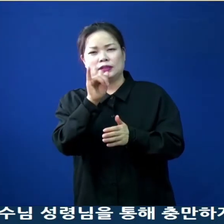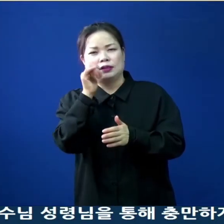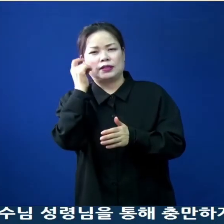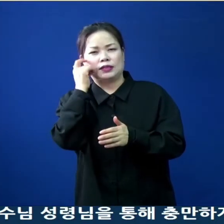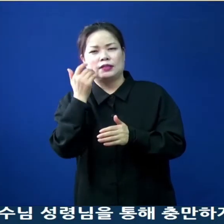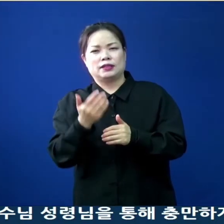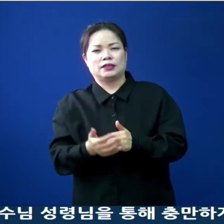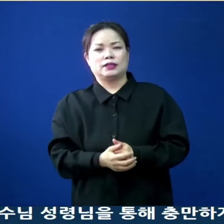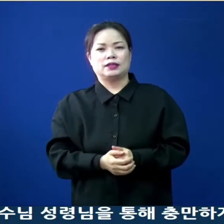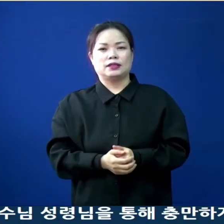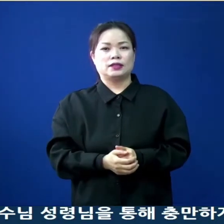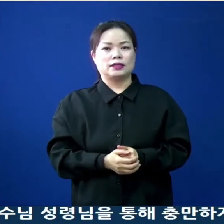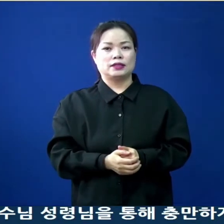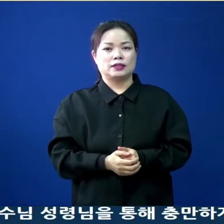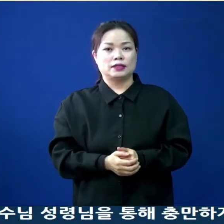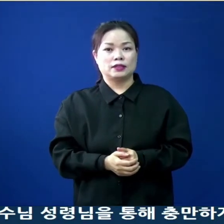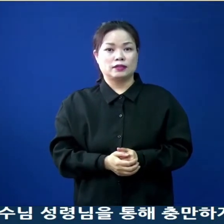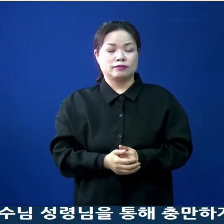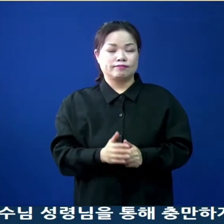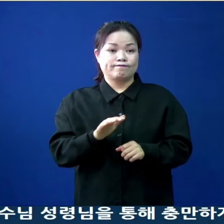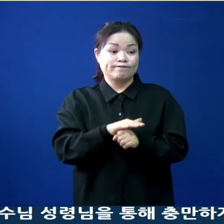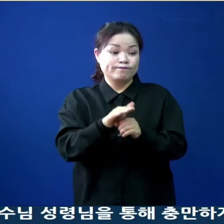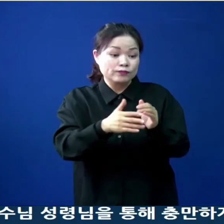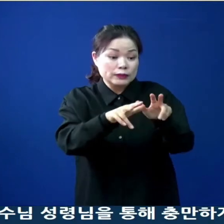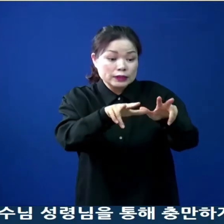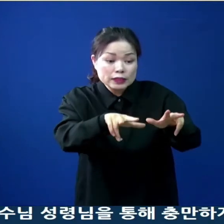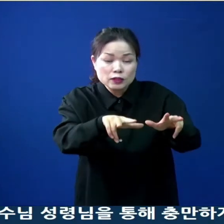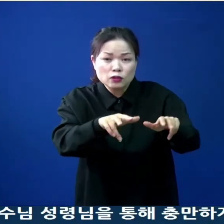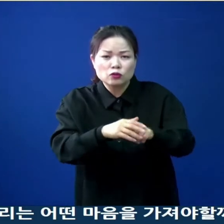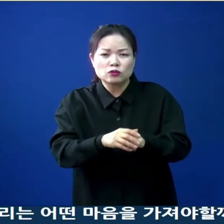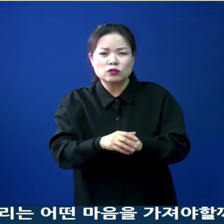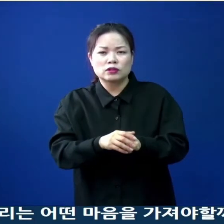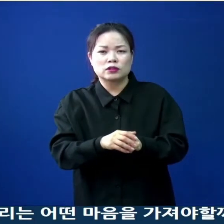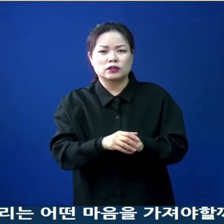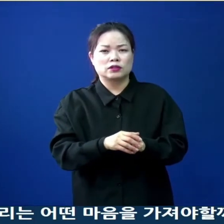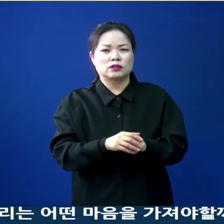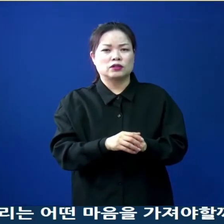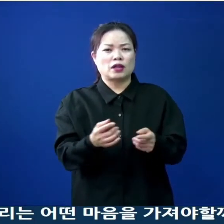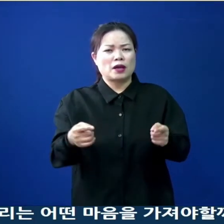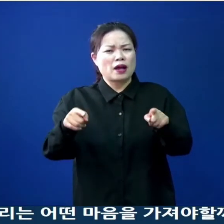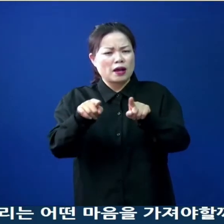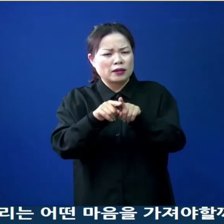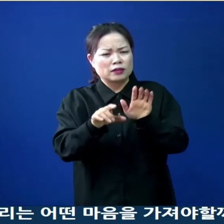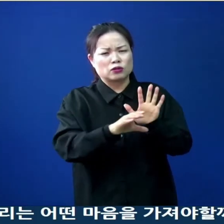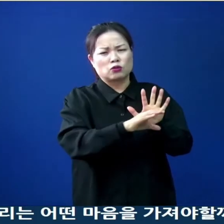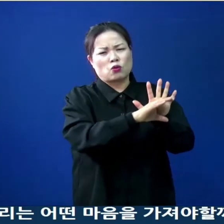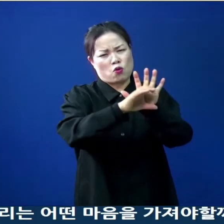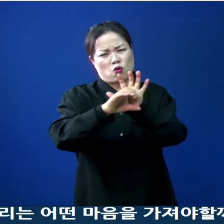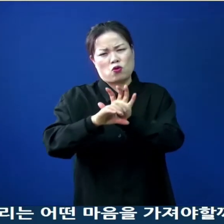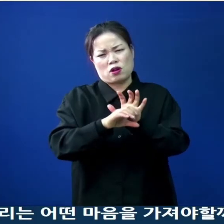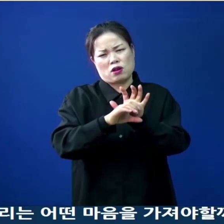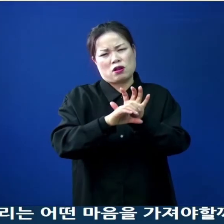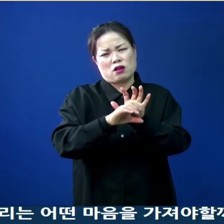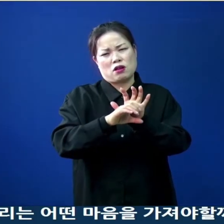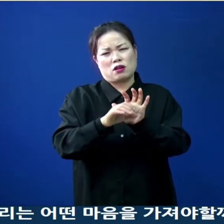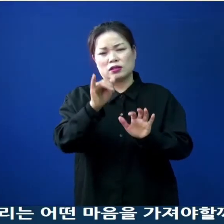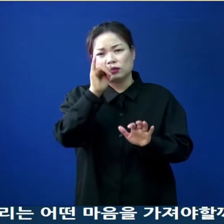않을까요? 사랑하는 성도 여러분, 우리는 지금 위드 코로나 시대를 우리는 경험하고